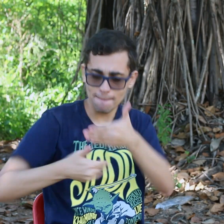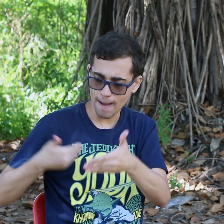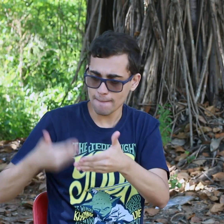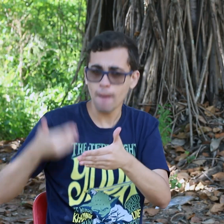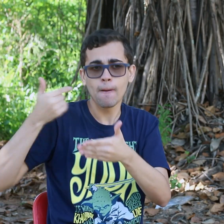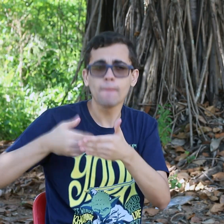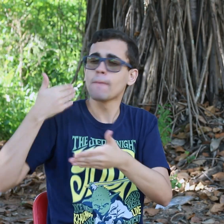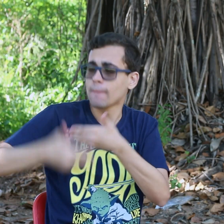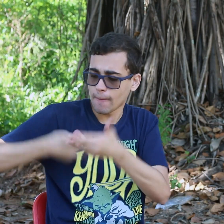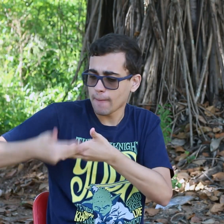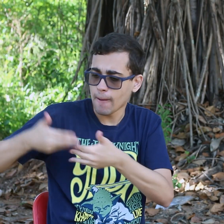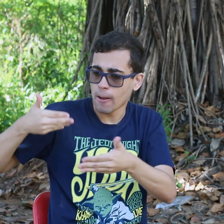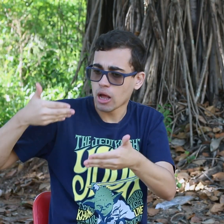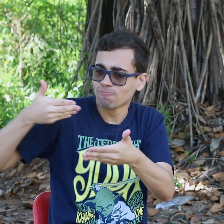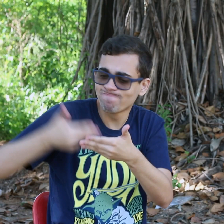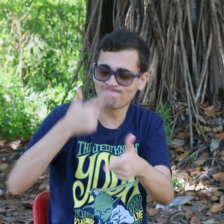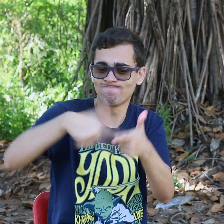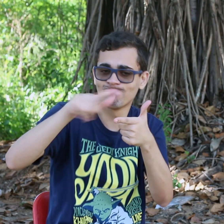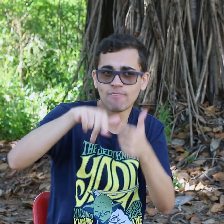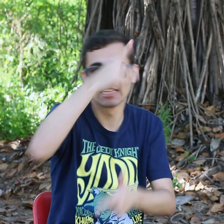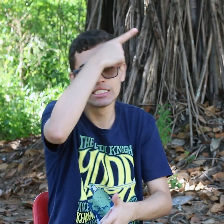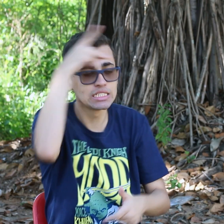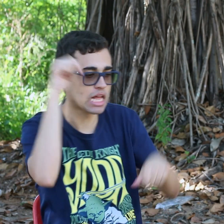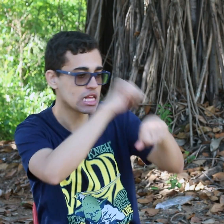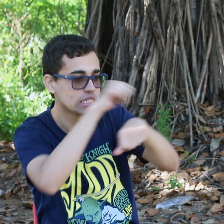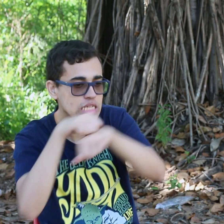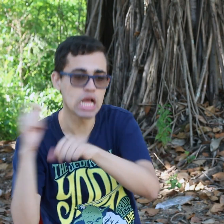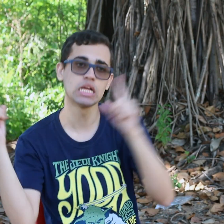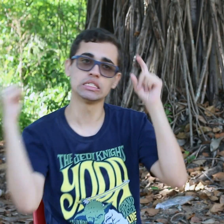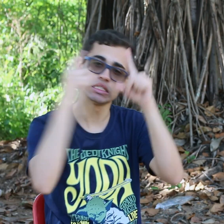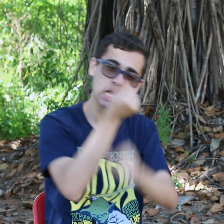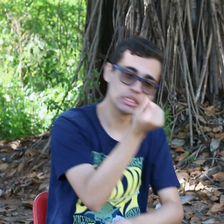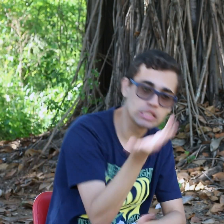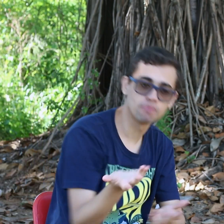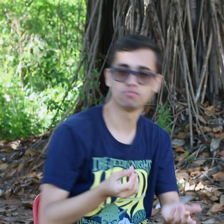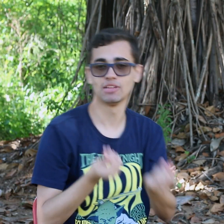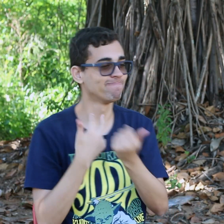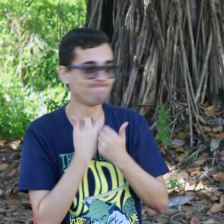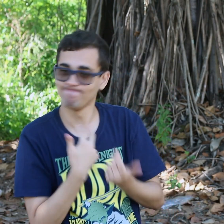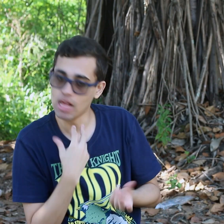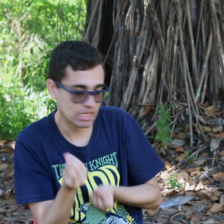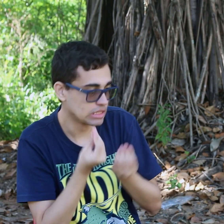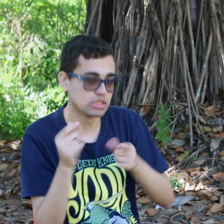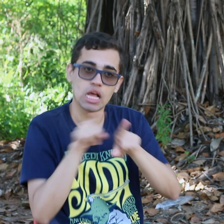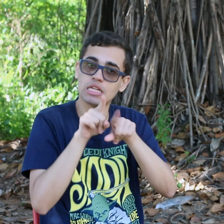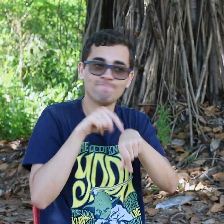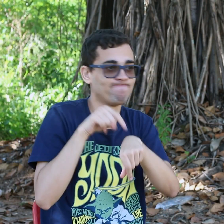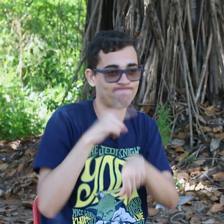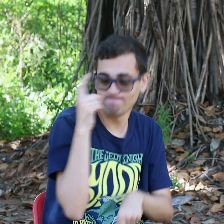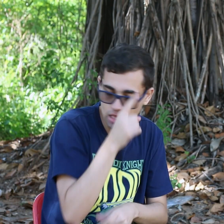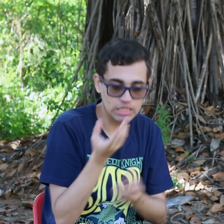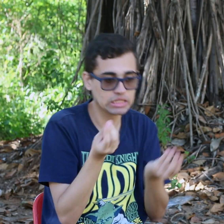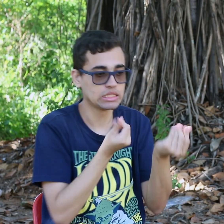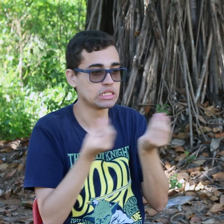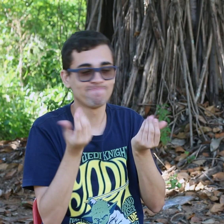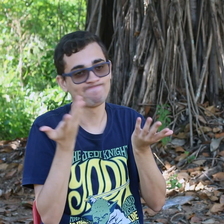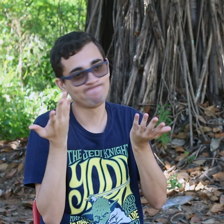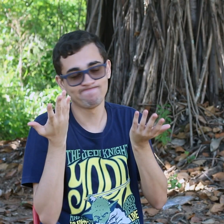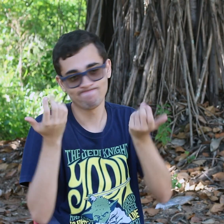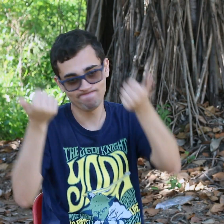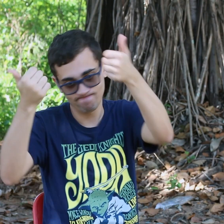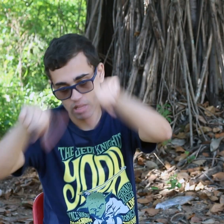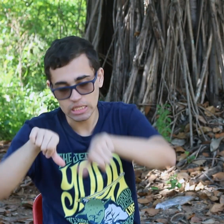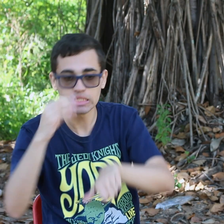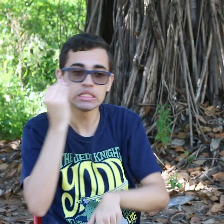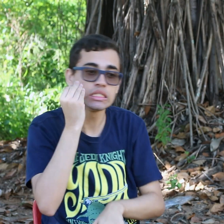para relacionamento, para esse contato. E aí existe esse problema porque muitas das vezes nós não temos esse dinheiro. O